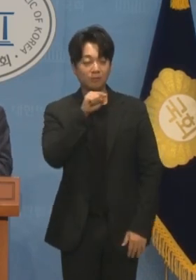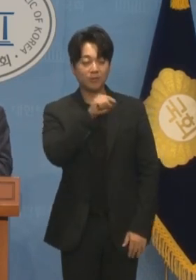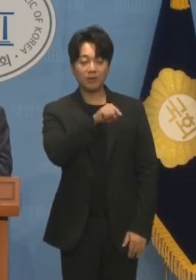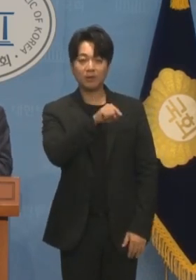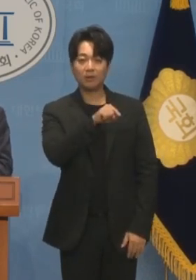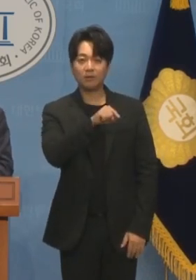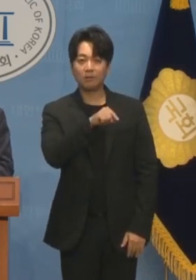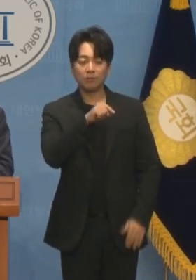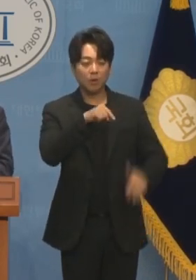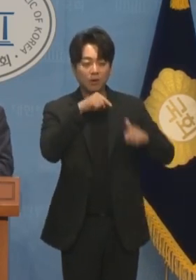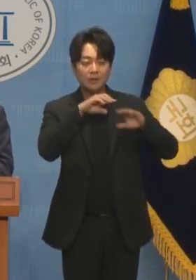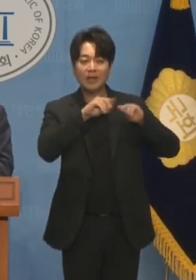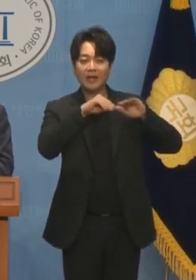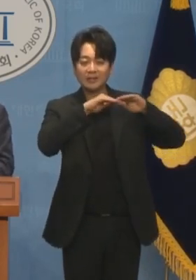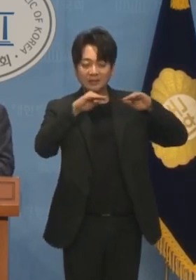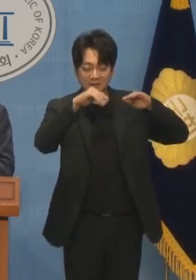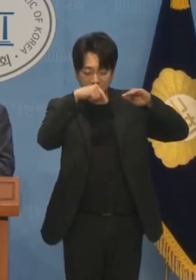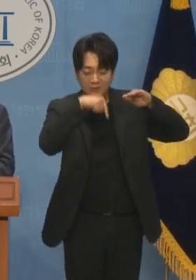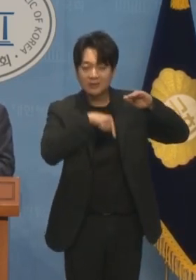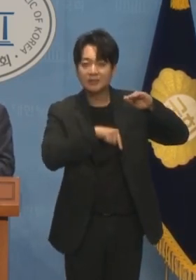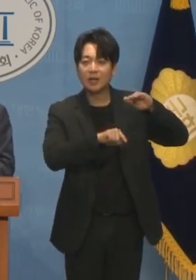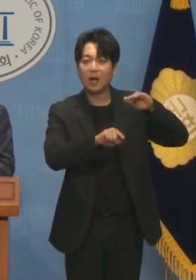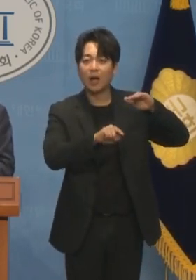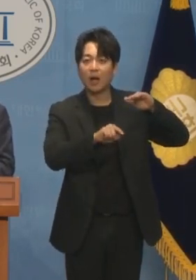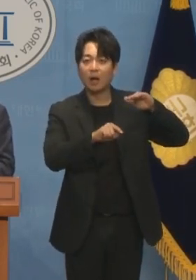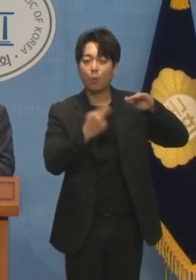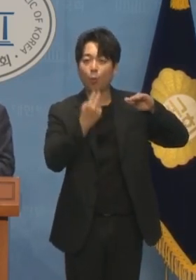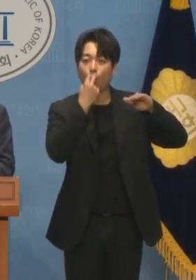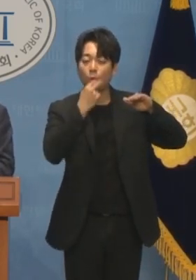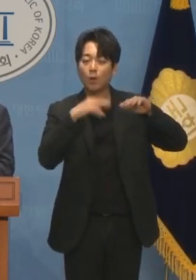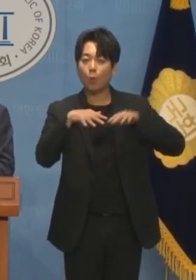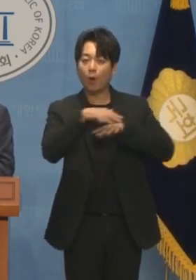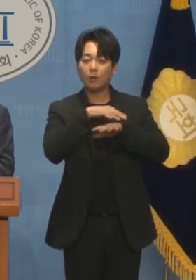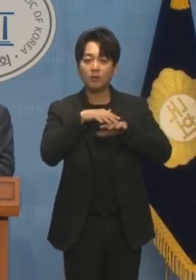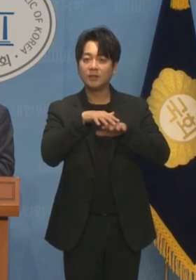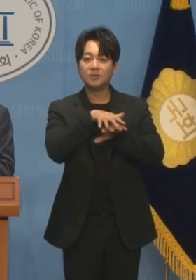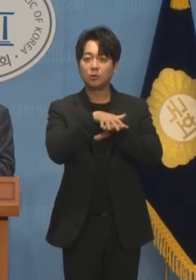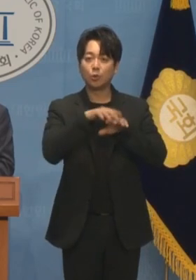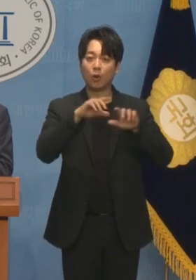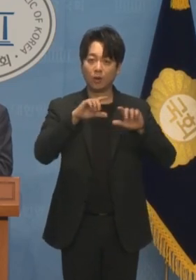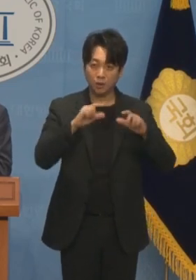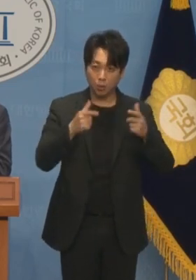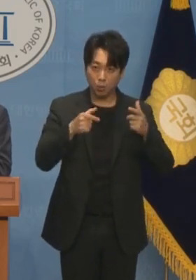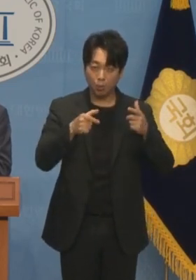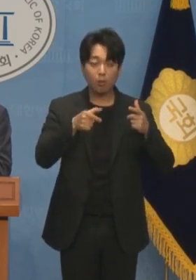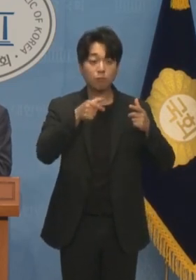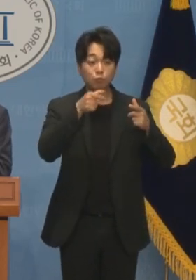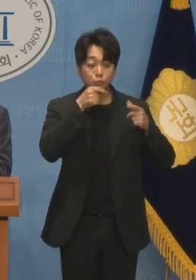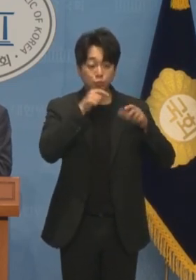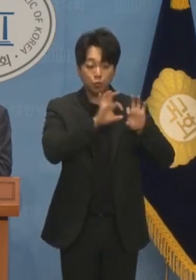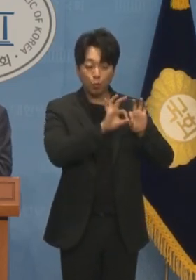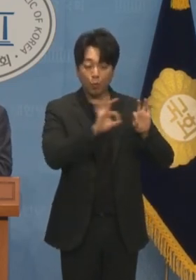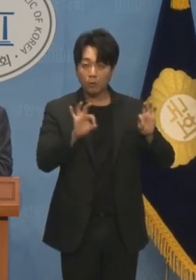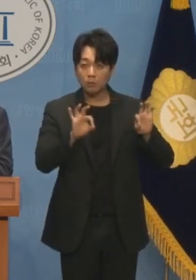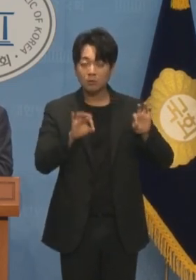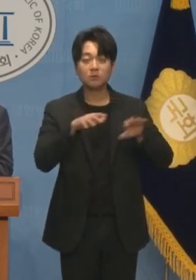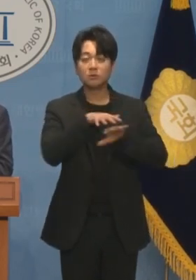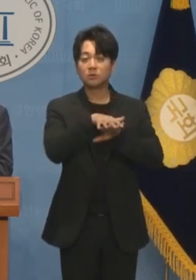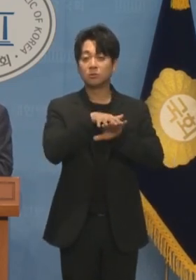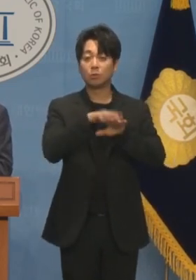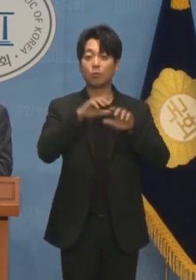시설도 아니고, 그렇다고 상하수도 시설물도 아니고, 또한